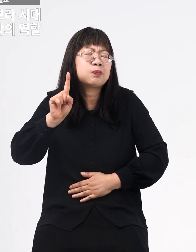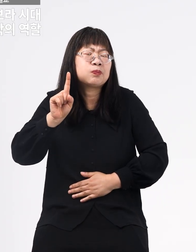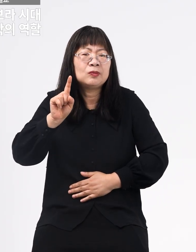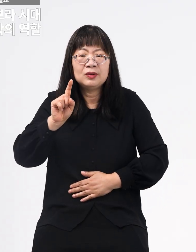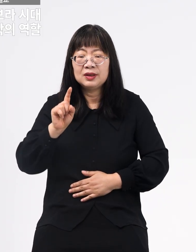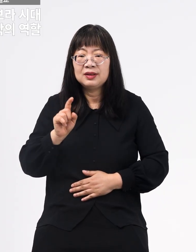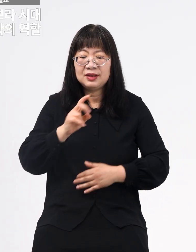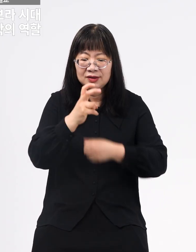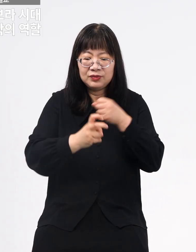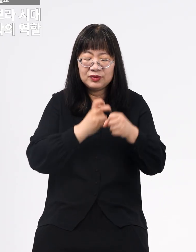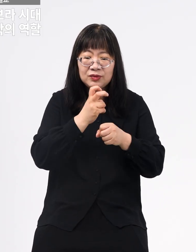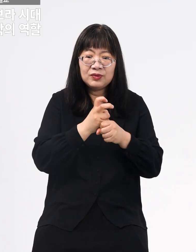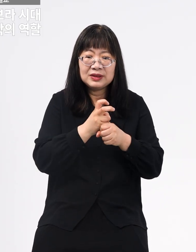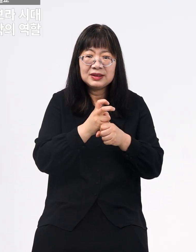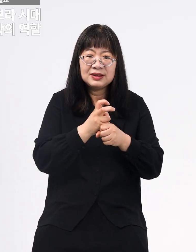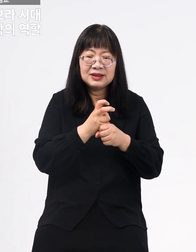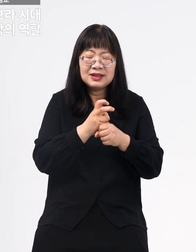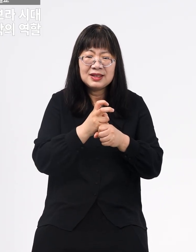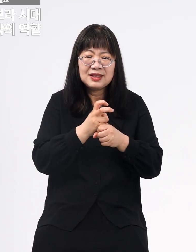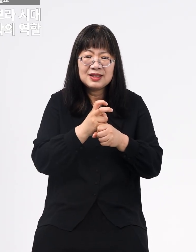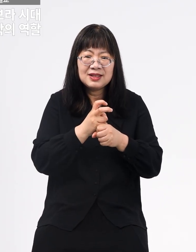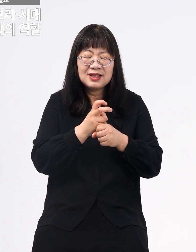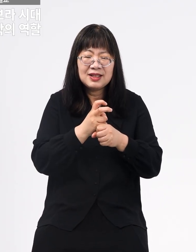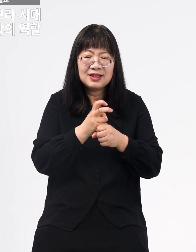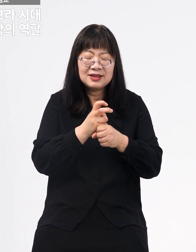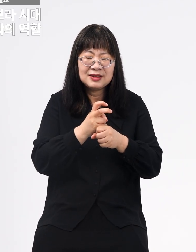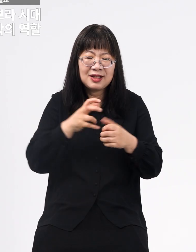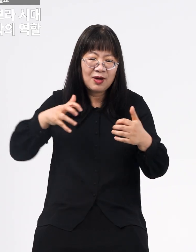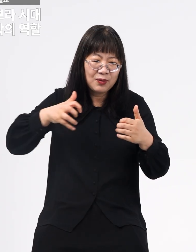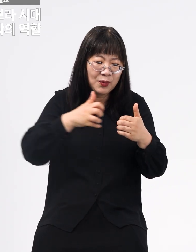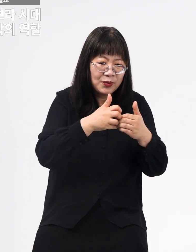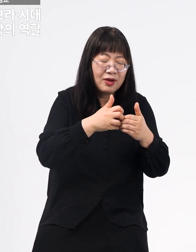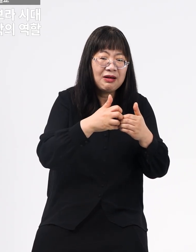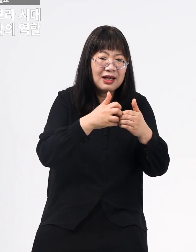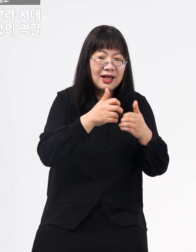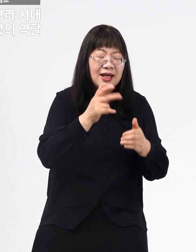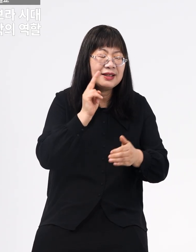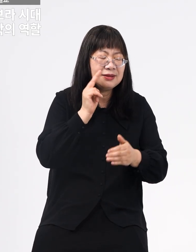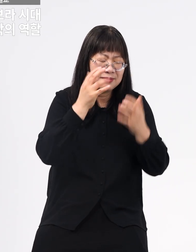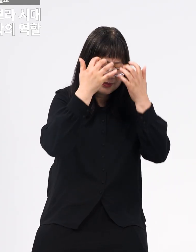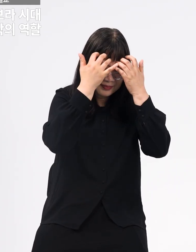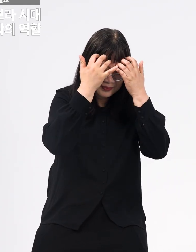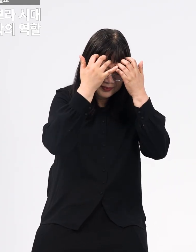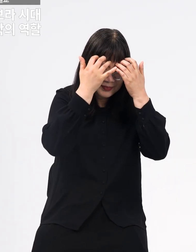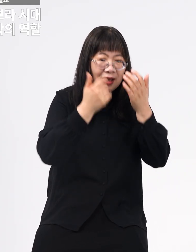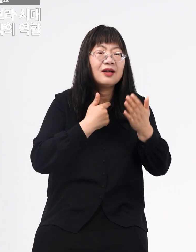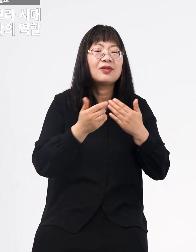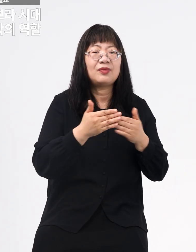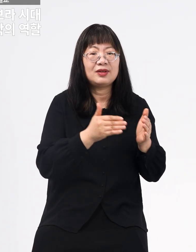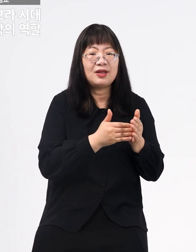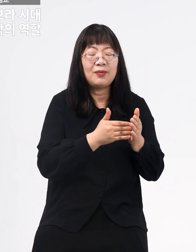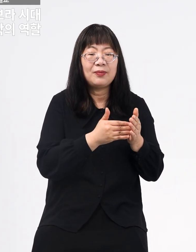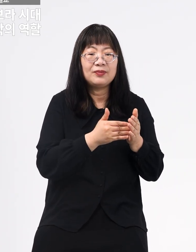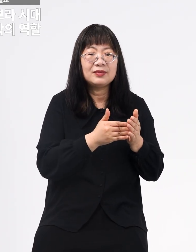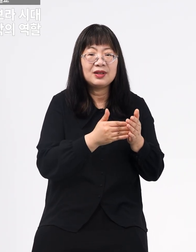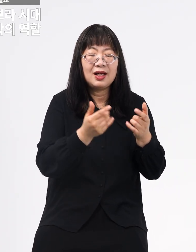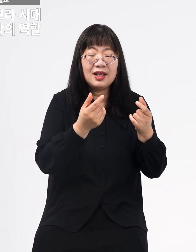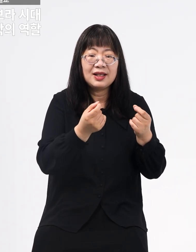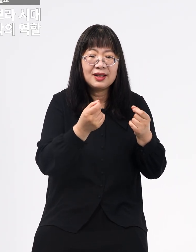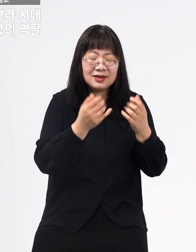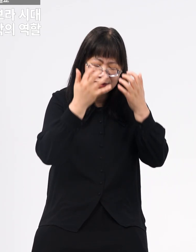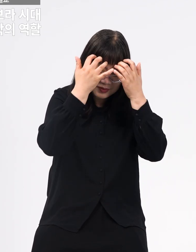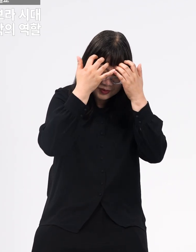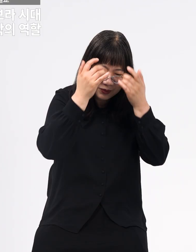20년을 이스라엘은 그 밑에서 깊은 신음에 던져져 있습니다. 이건 각자가 다 다르겠죠?